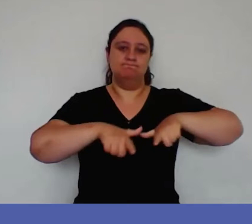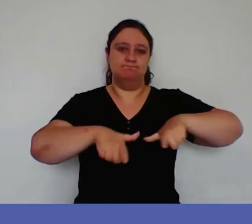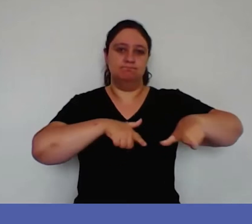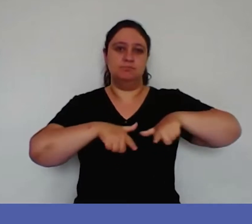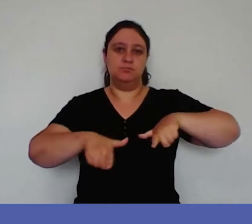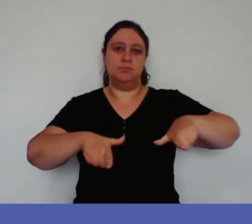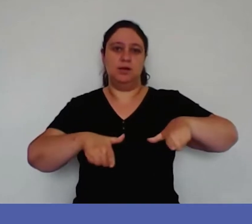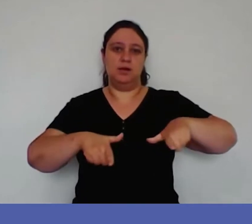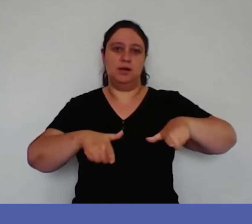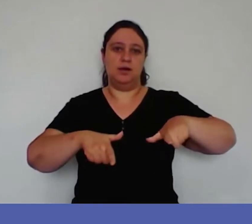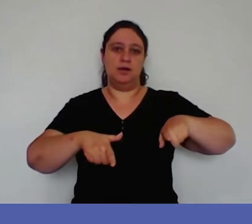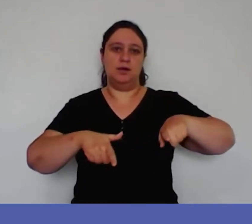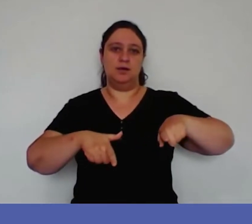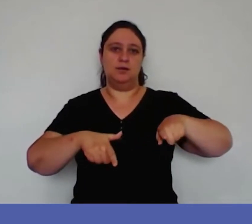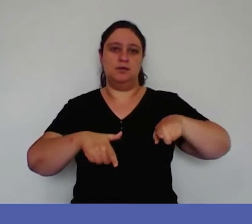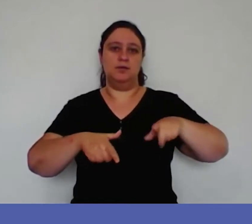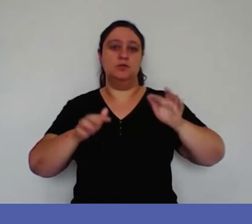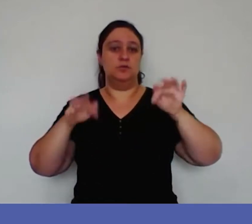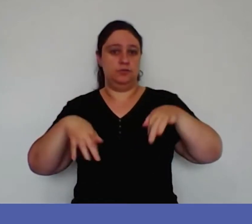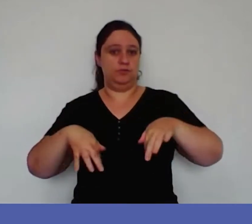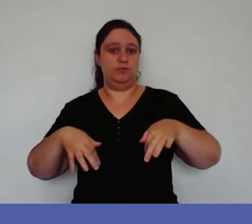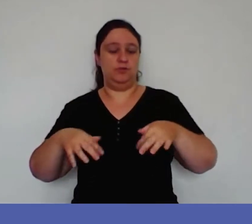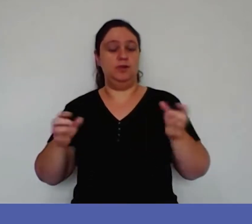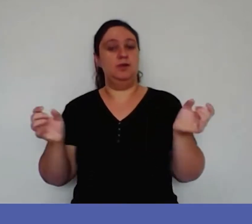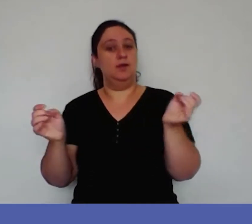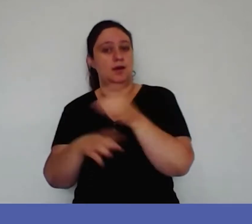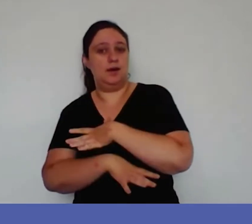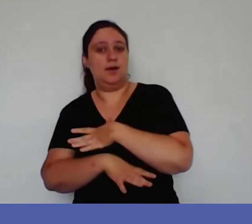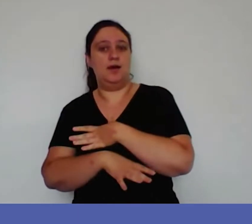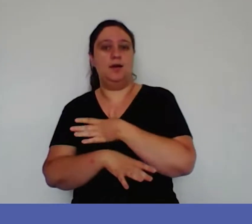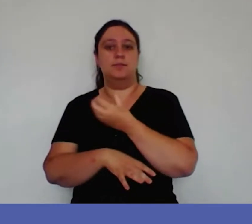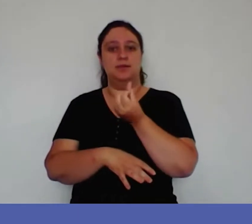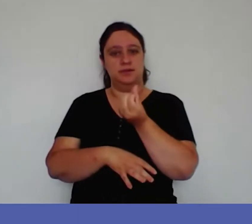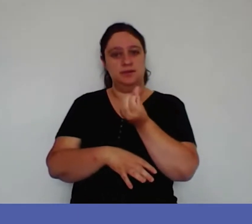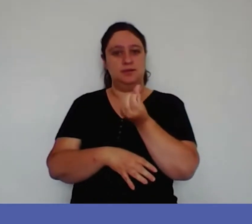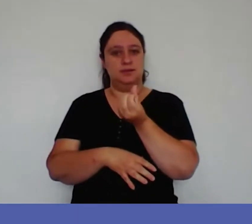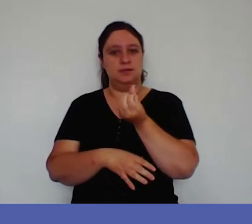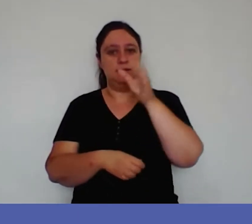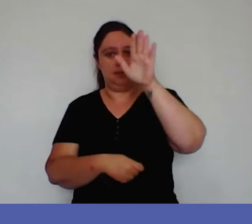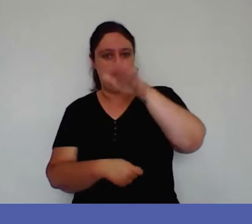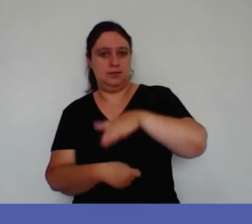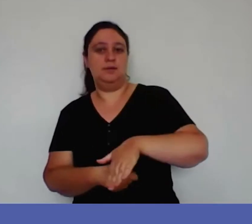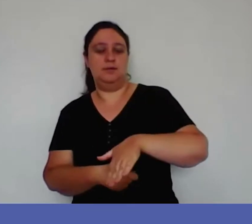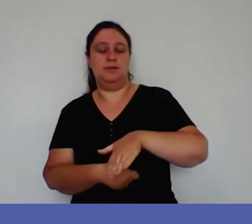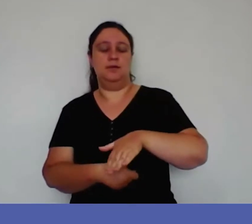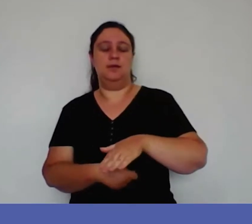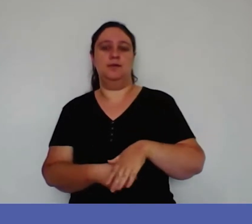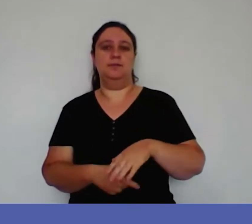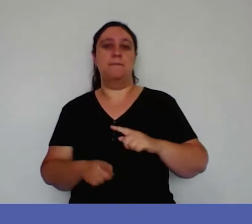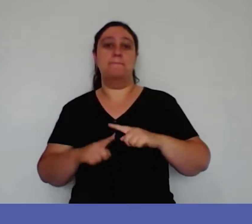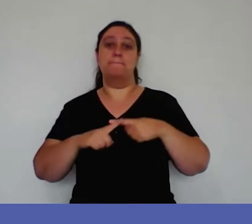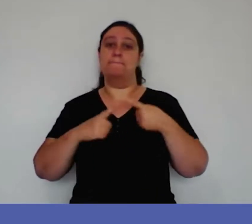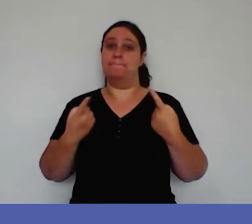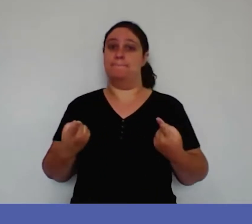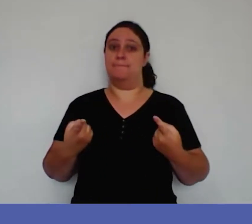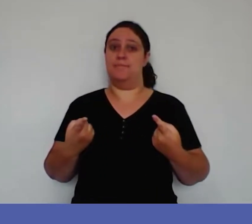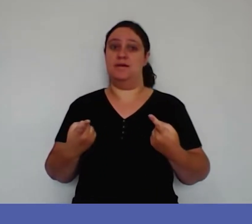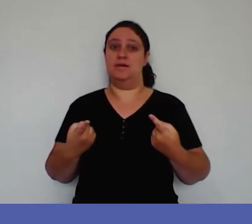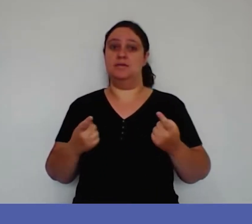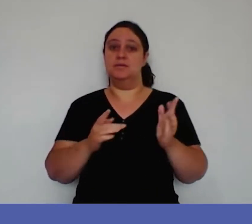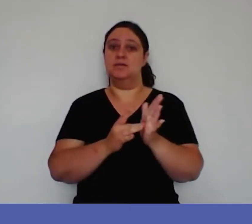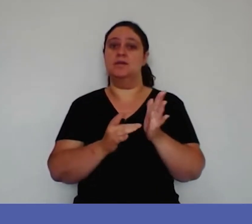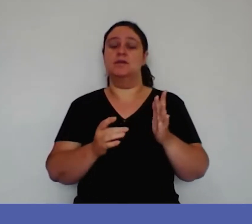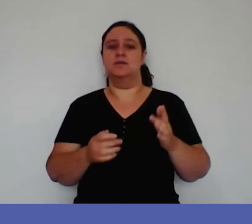a jornada às 6 horas da tarde. Todavia, ele fez uma coisa inusitada